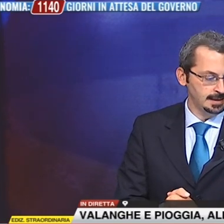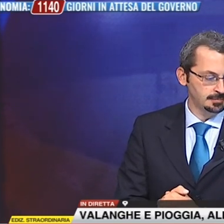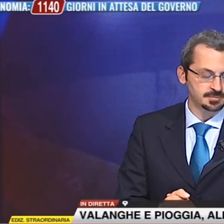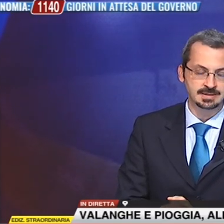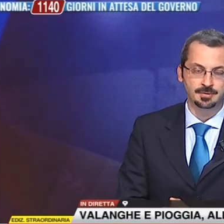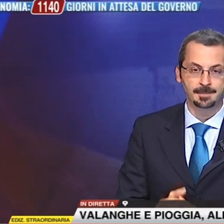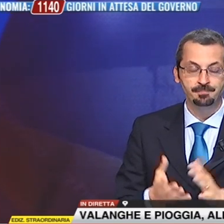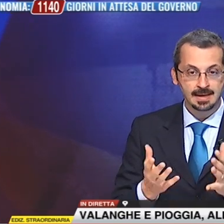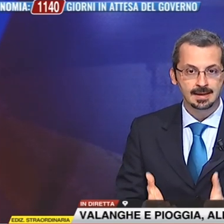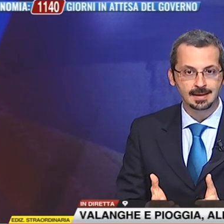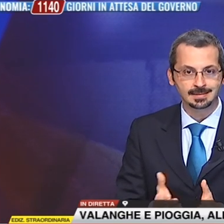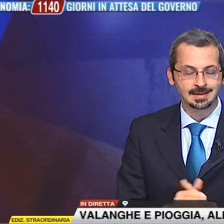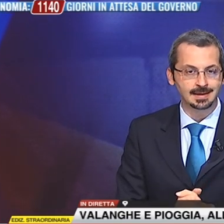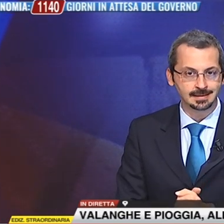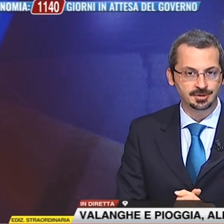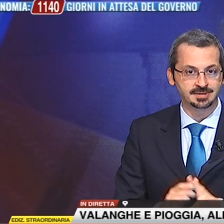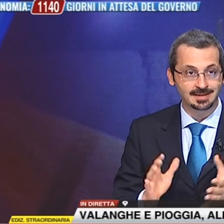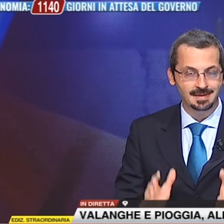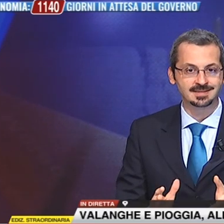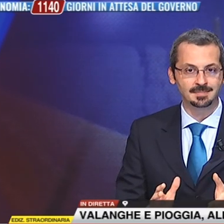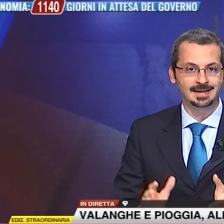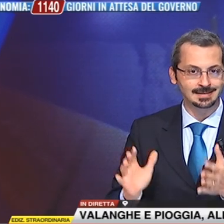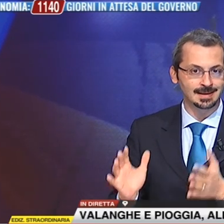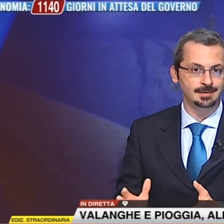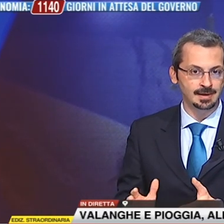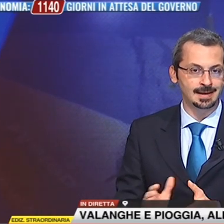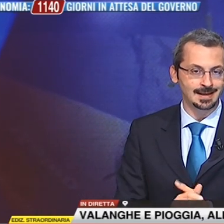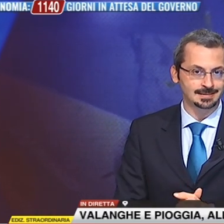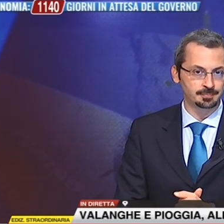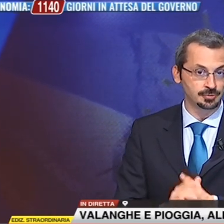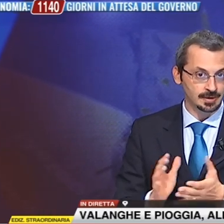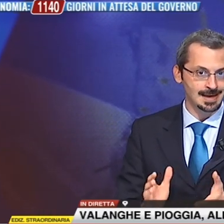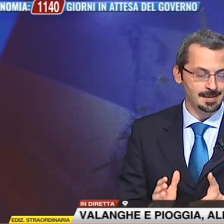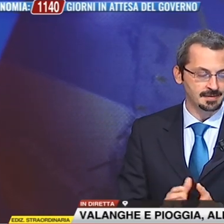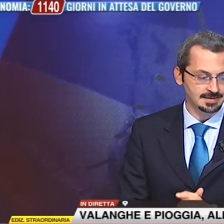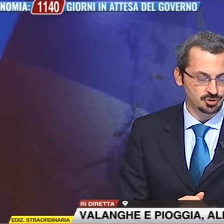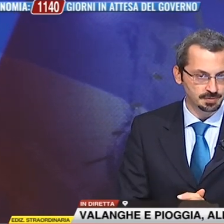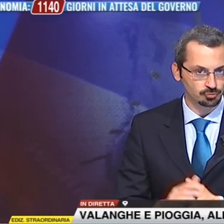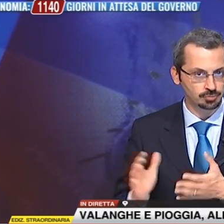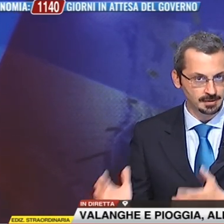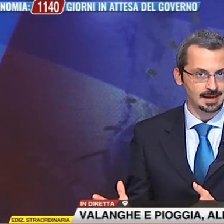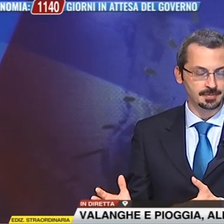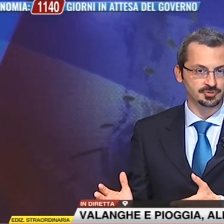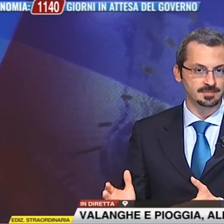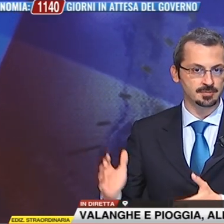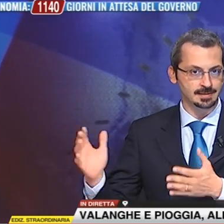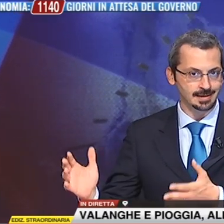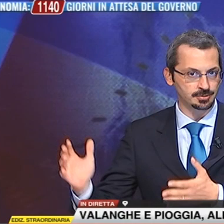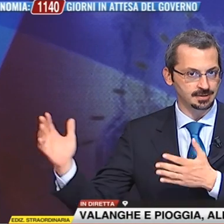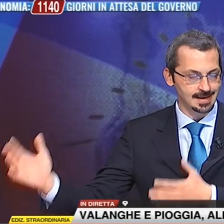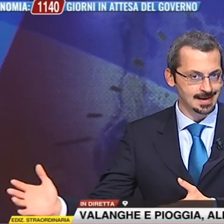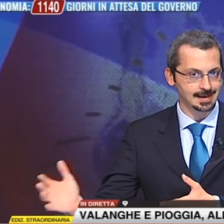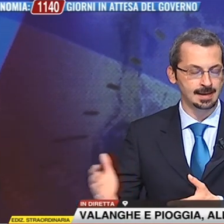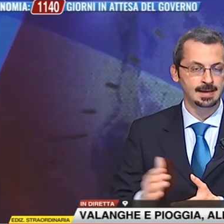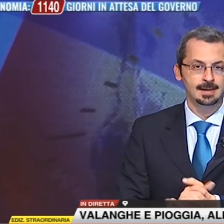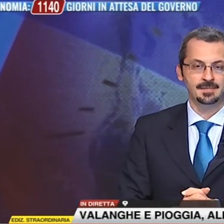veramente in una situazione di criticità e di massima allerta, una allerta appunto che è prevista soprattutto nelle prossime ore, nella